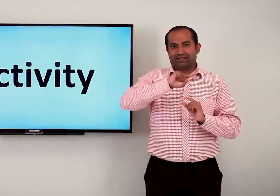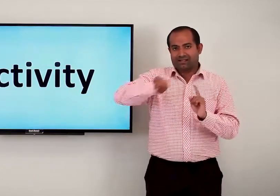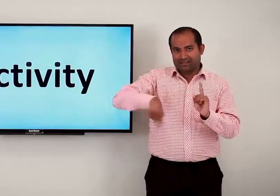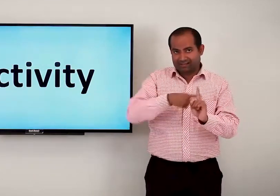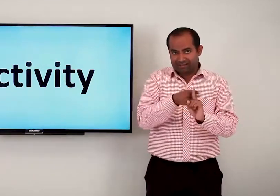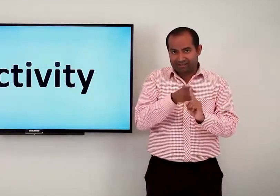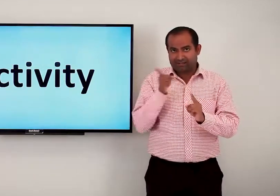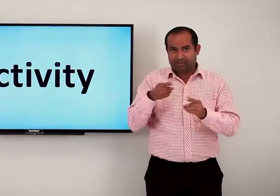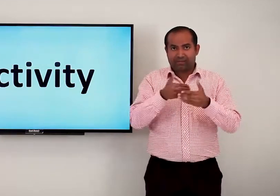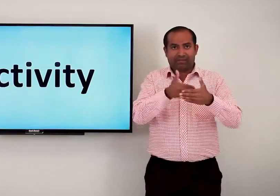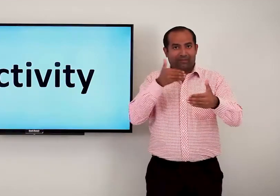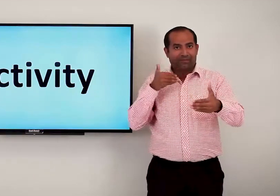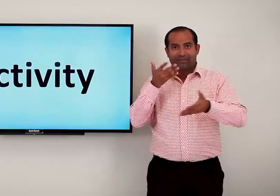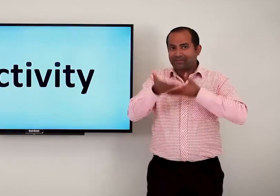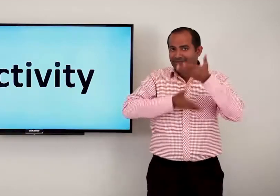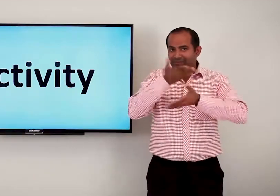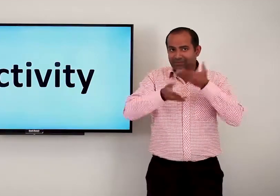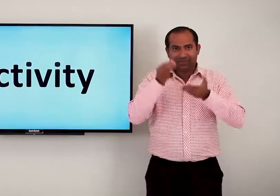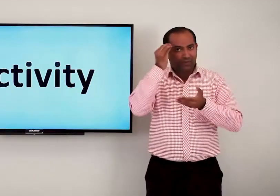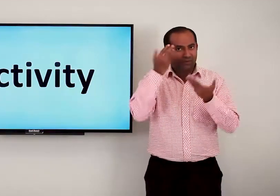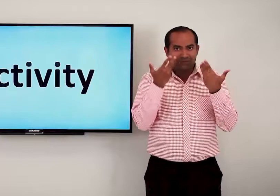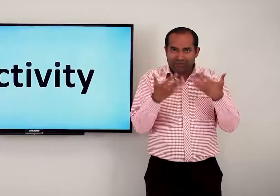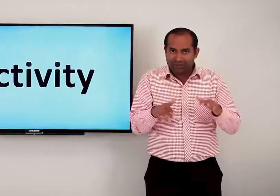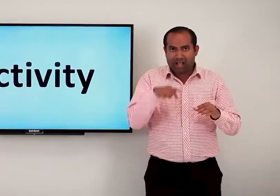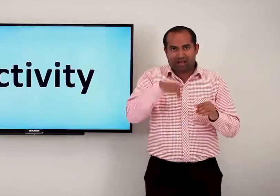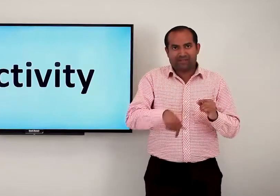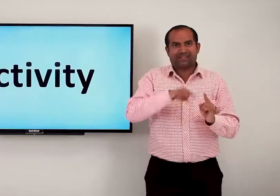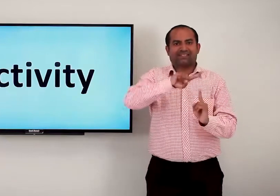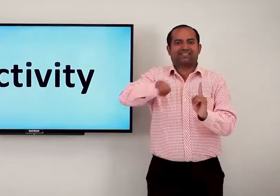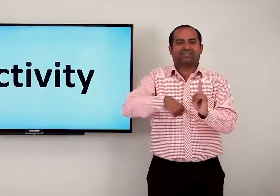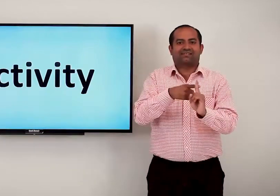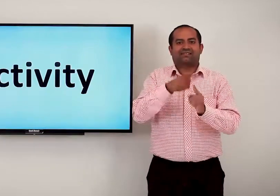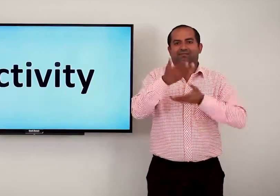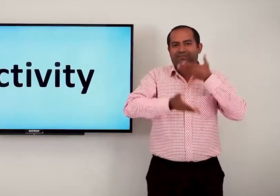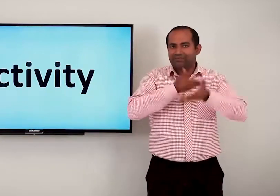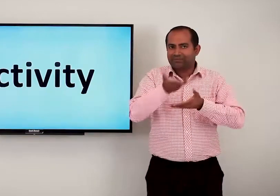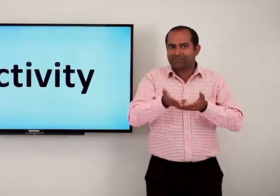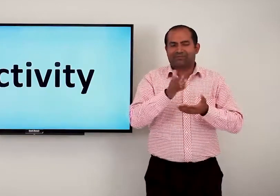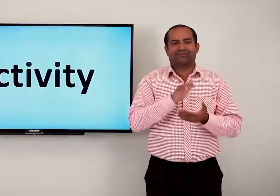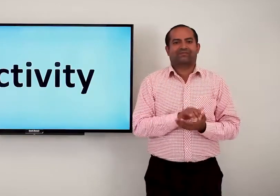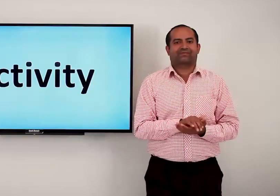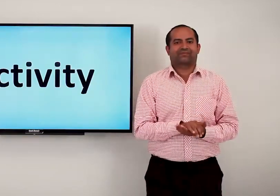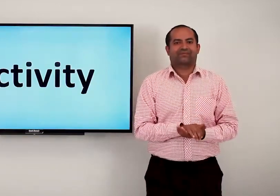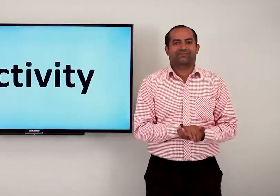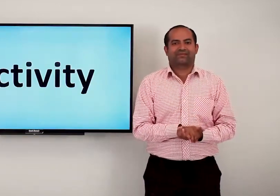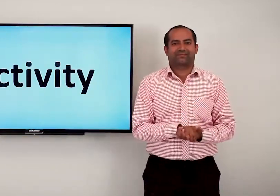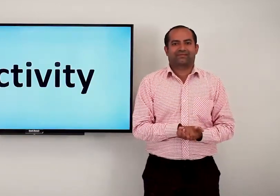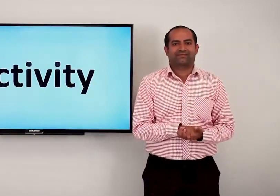एक्टिविटी, मैंने आपको जराए के बारे में पढ़ाया, अब हम एक्टिविटी करेंगे।